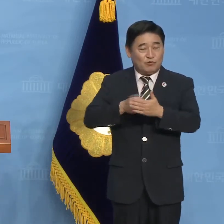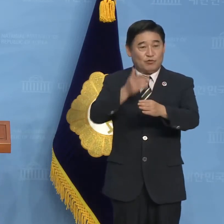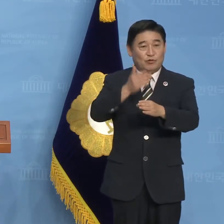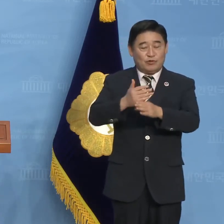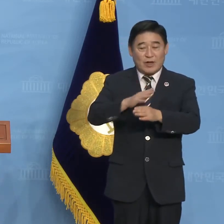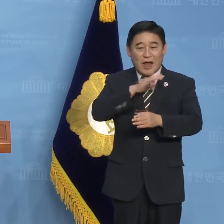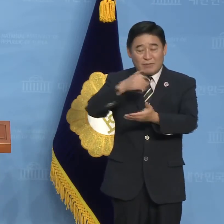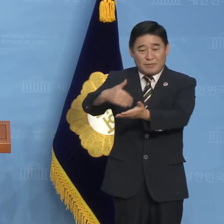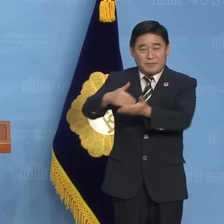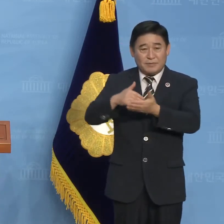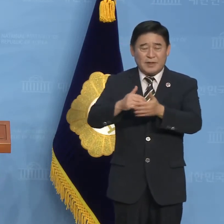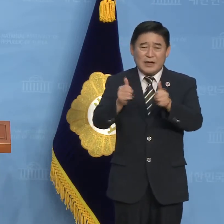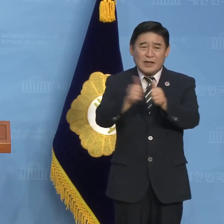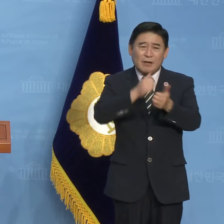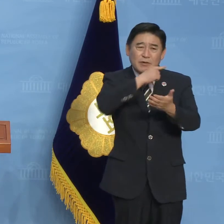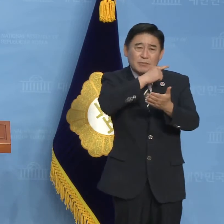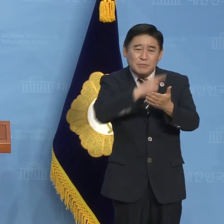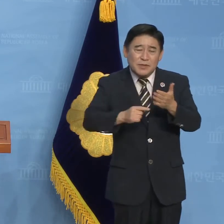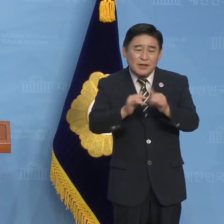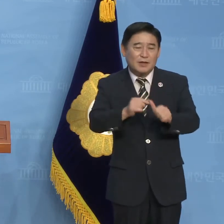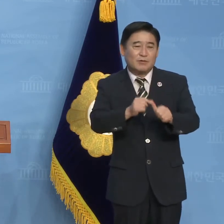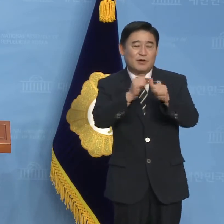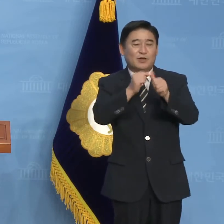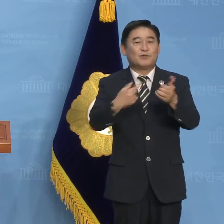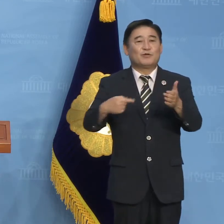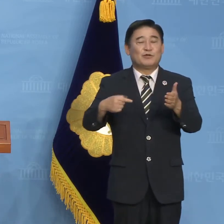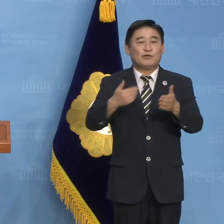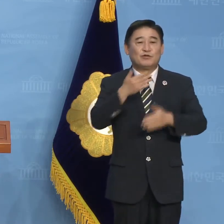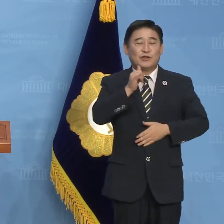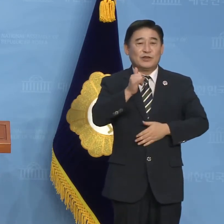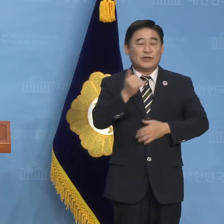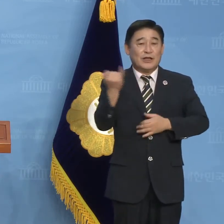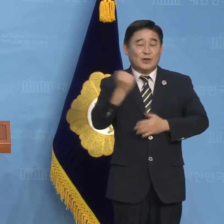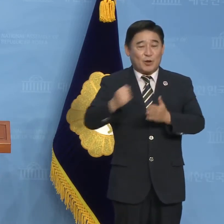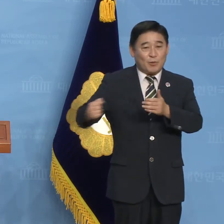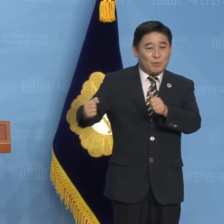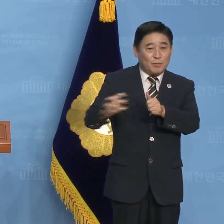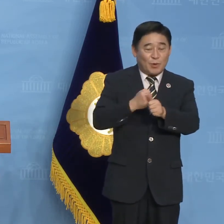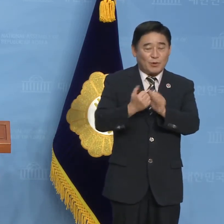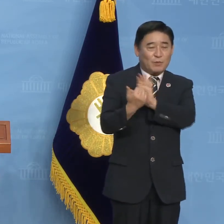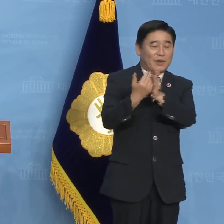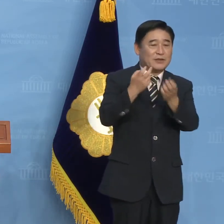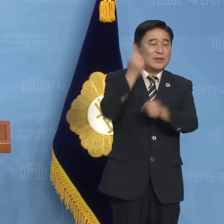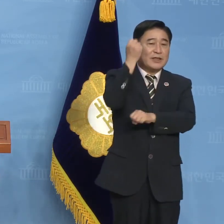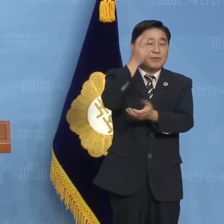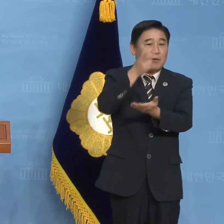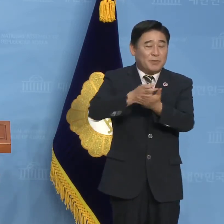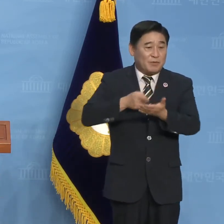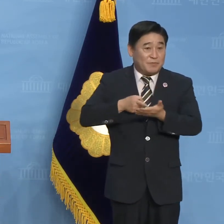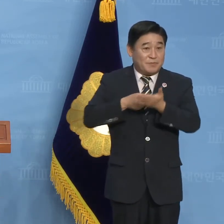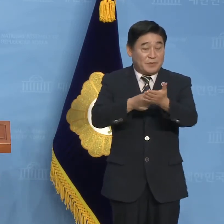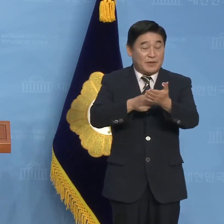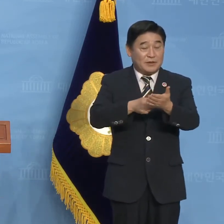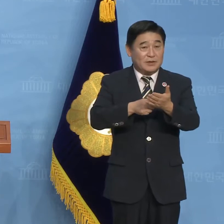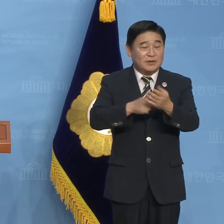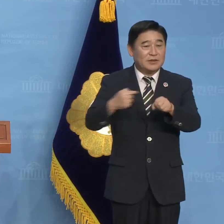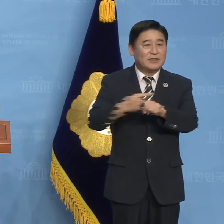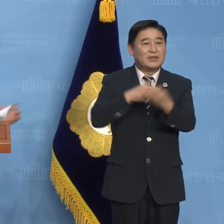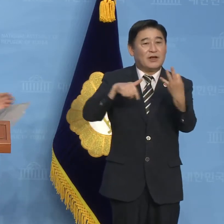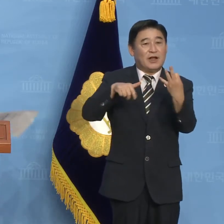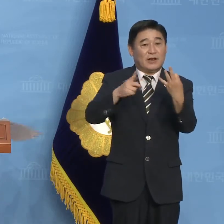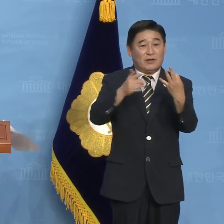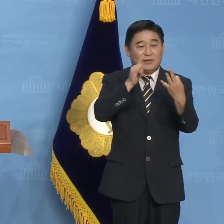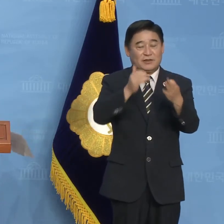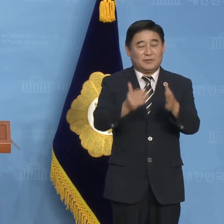청원은 남성 피해자도 구제할 수 있도록 하는 여성폭력방지기본법 개정을 요청하는 청원 등 총 14건입니다.